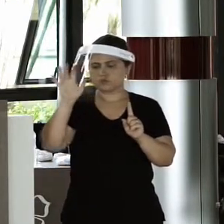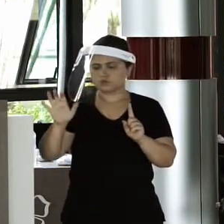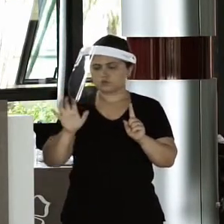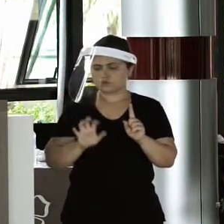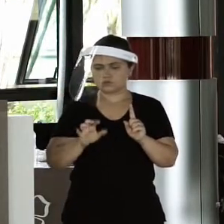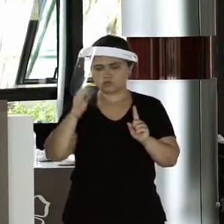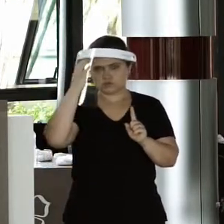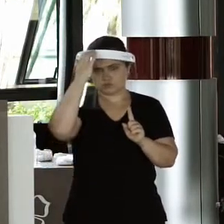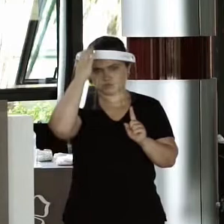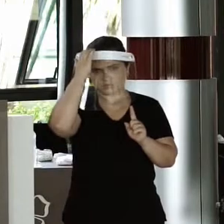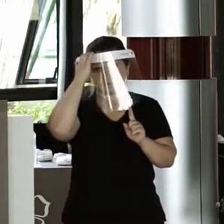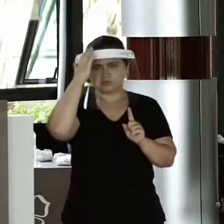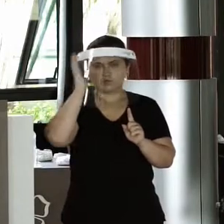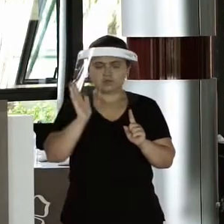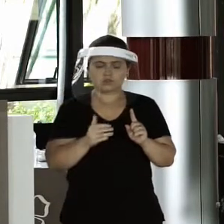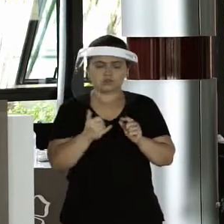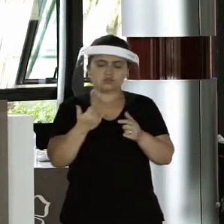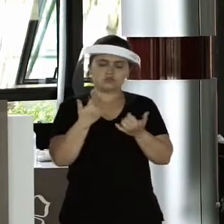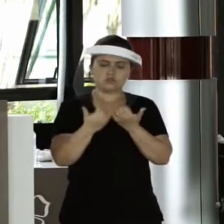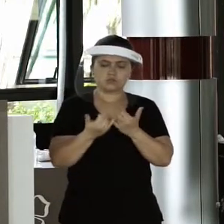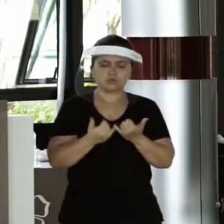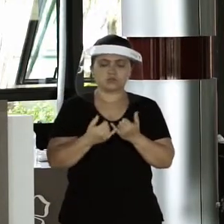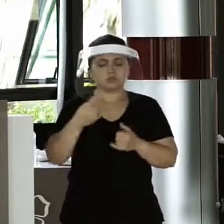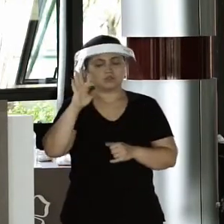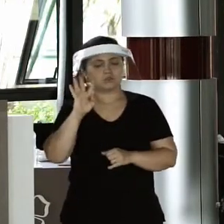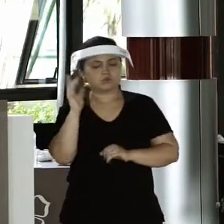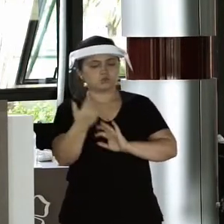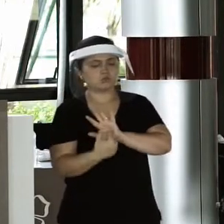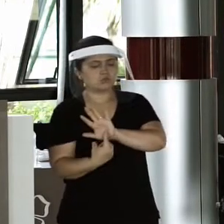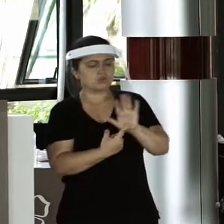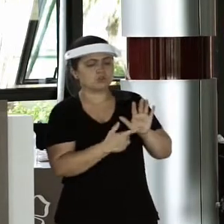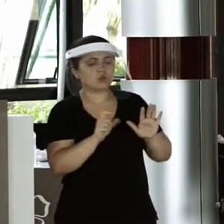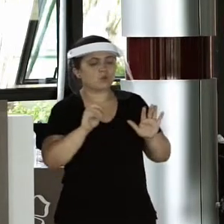aquilo. E já especificar até a correção.